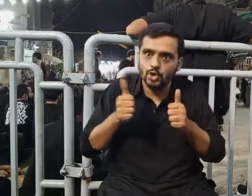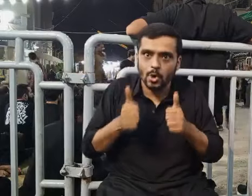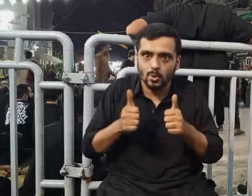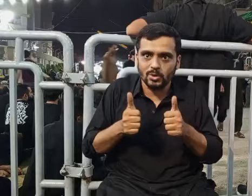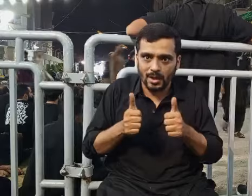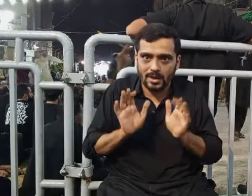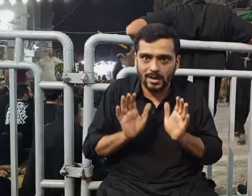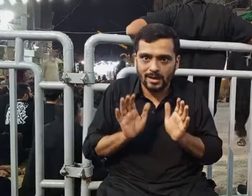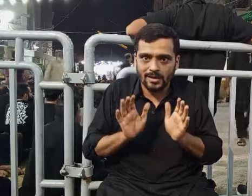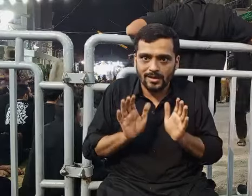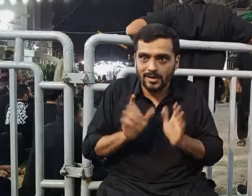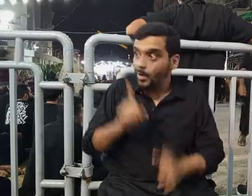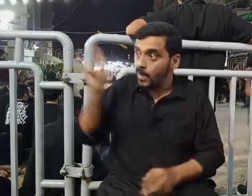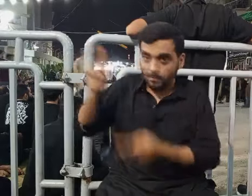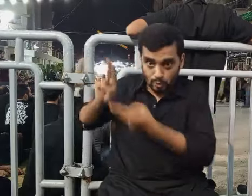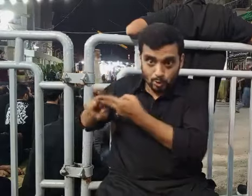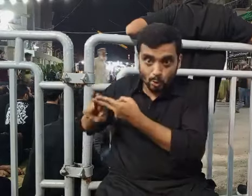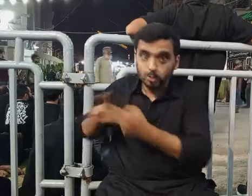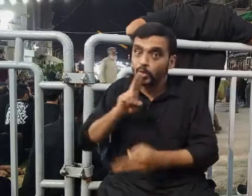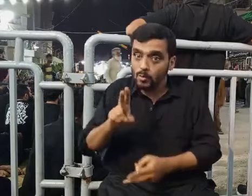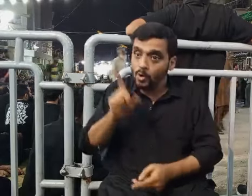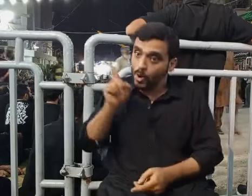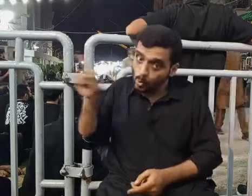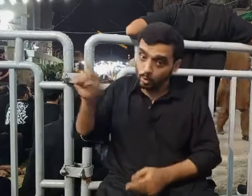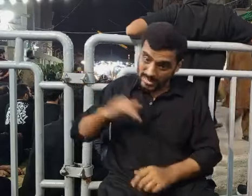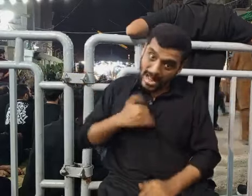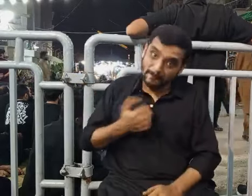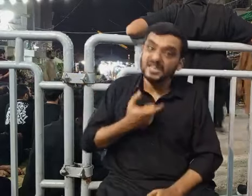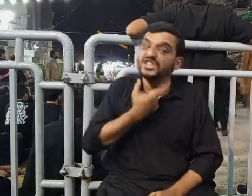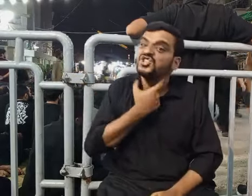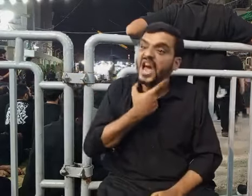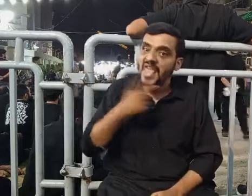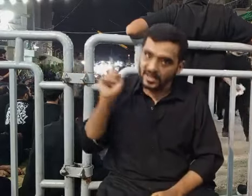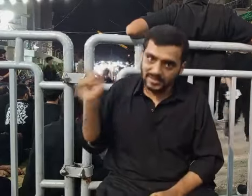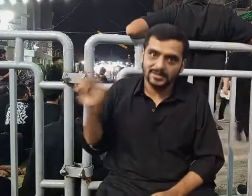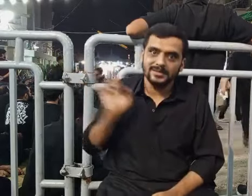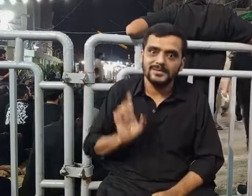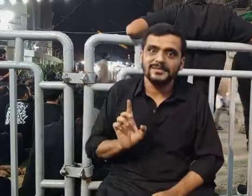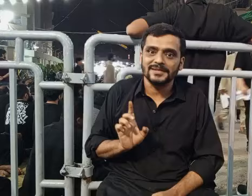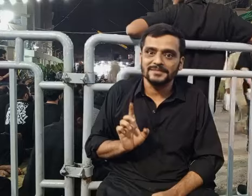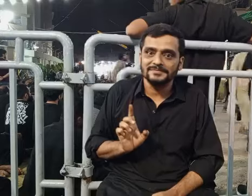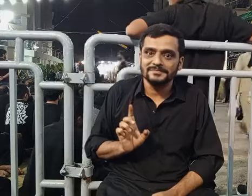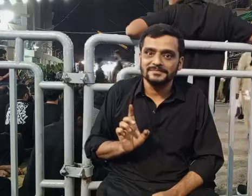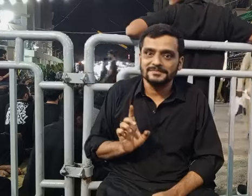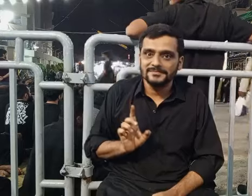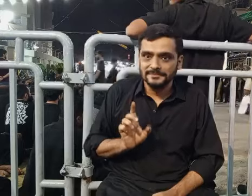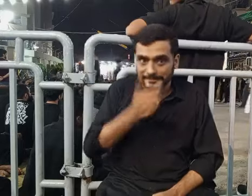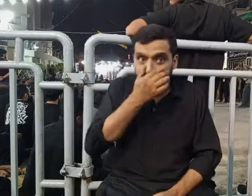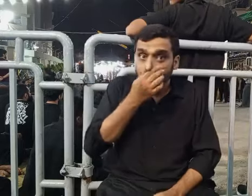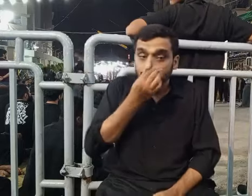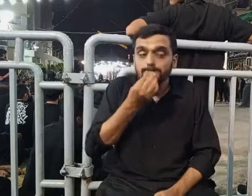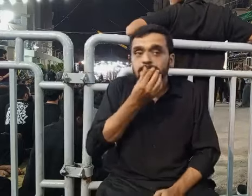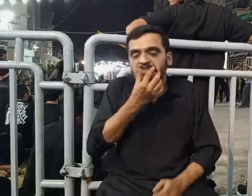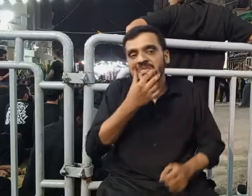گئی تھی. مولانا کا سلونی آخری ملاقات کے حساب سے ساسا نے کہا کہ مولا ویسے تو میں آپ کو بہت زحمت نہیں دیتا لیکن آپ نے خود حکم دیا